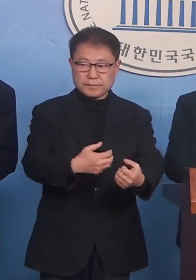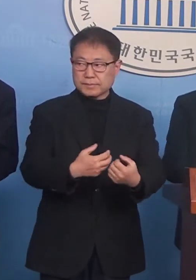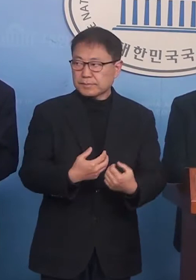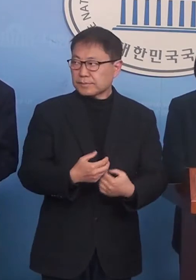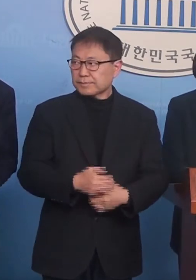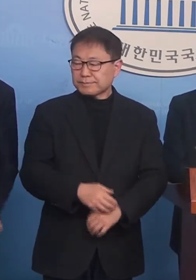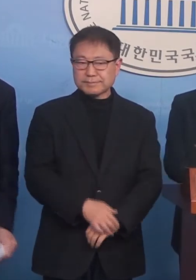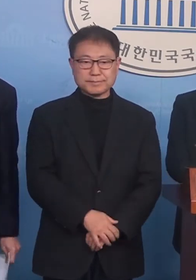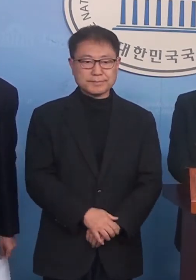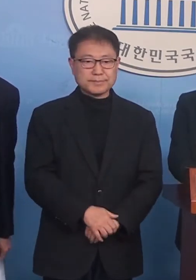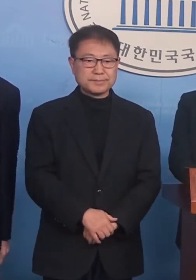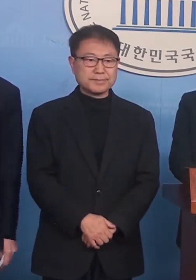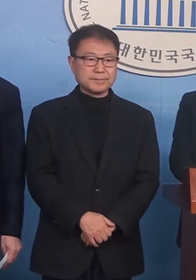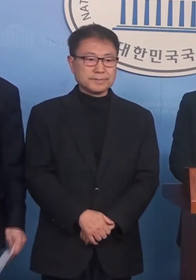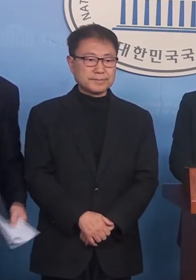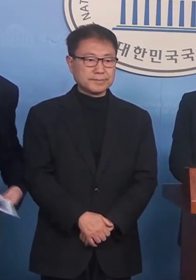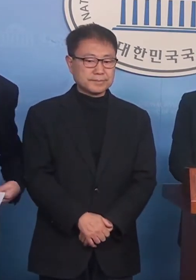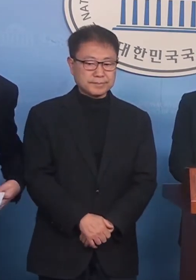오래간만에 이제